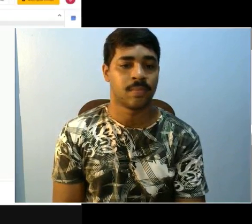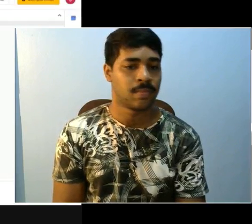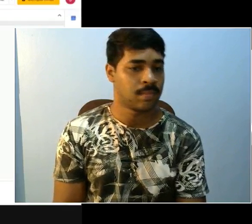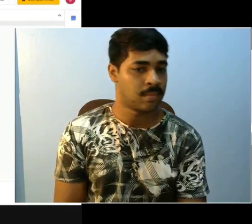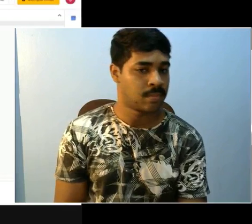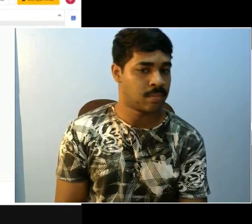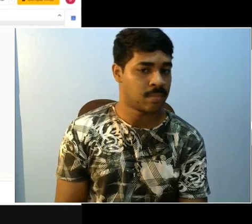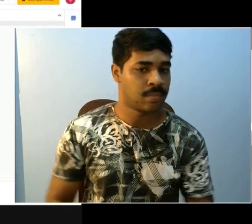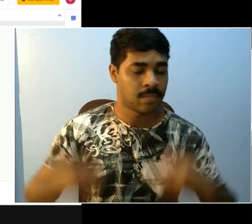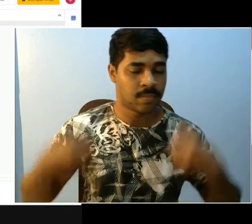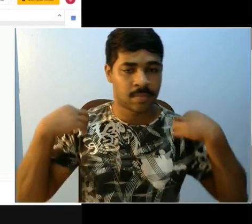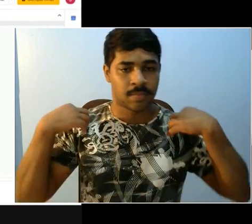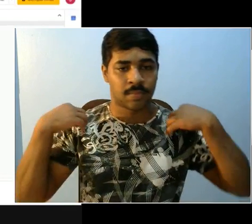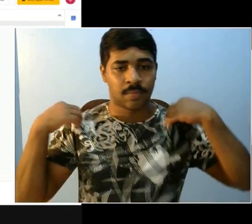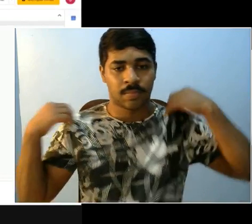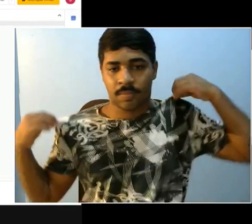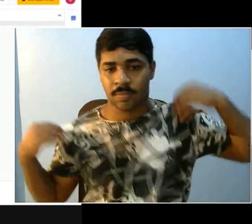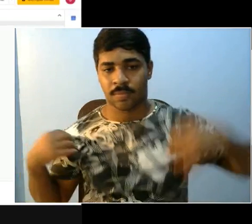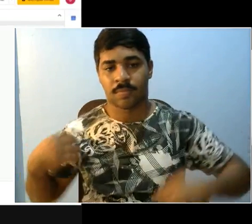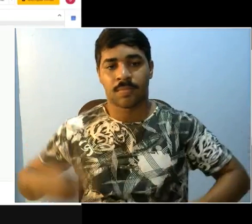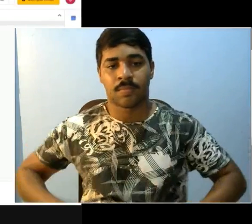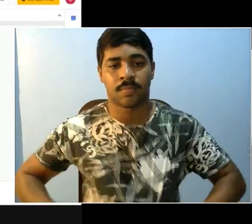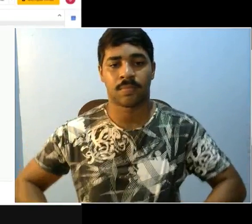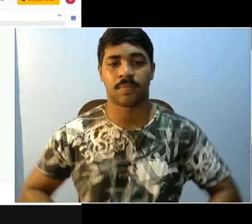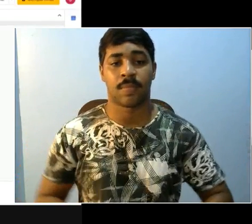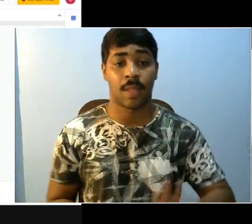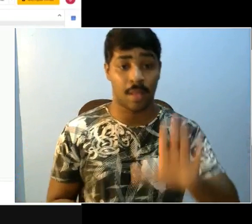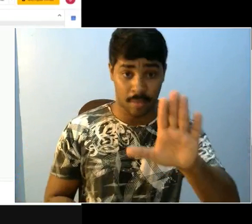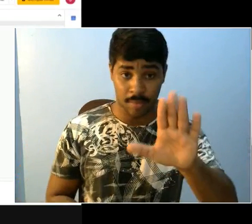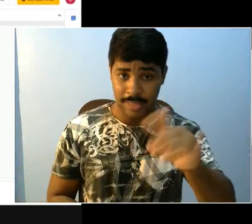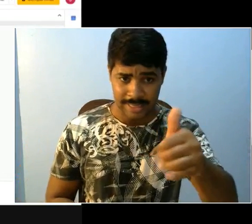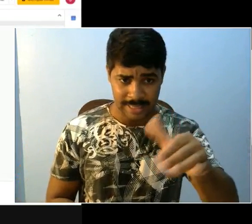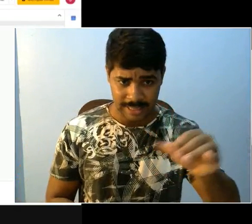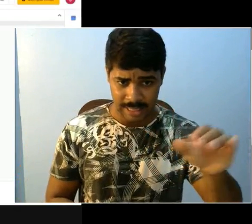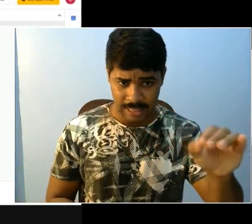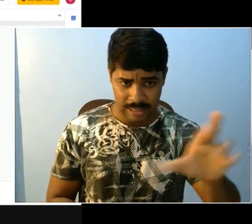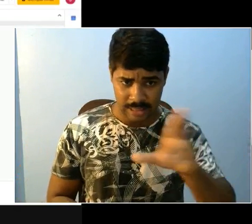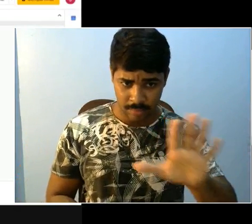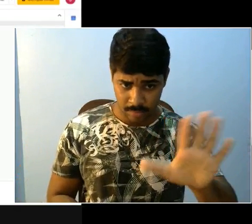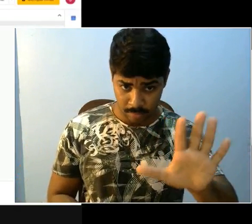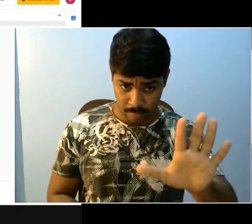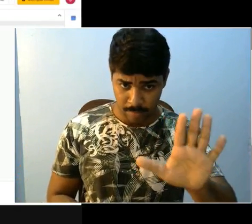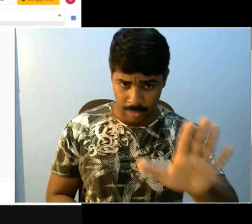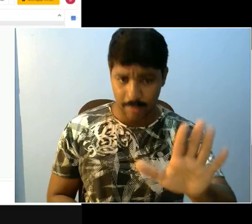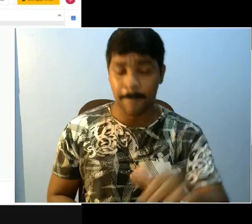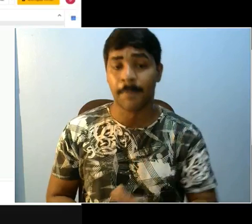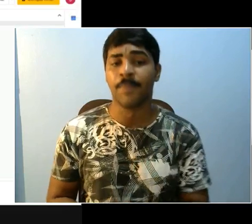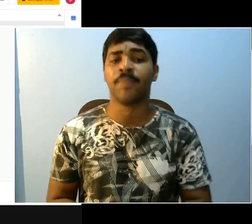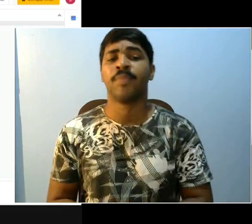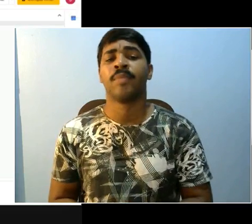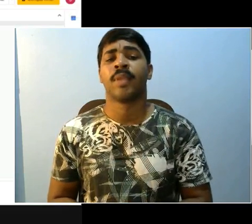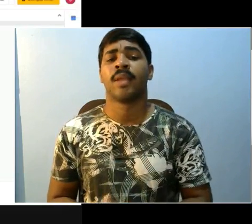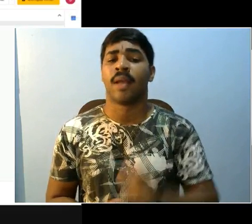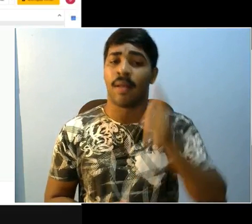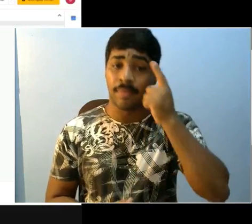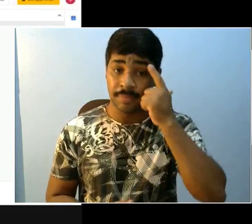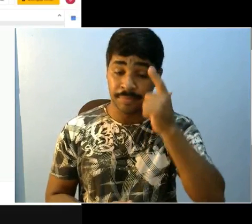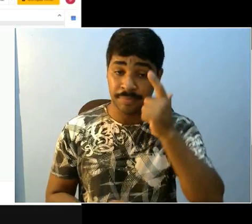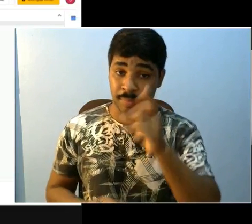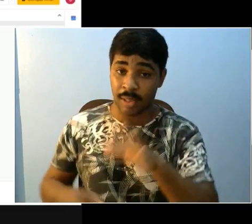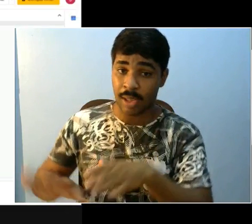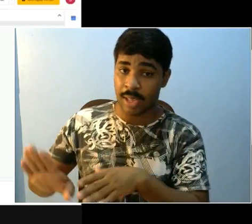Com 100. Não. Lembre-se, aí que está a diferença. Ele só vai responder